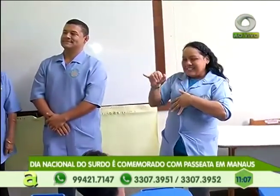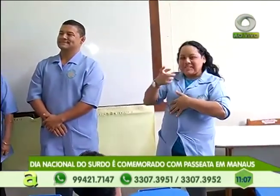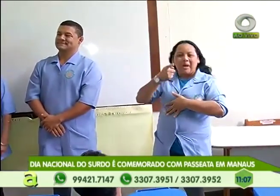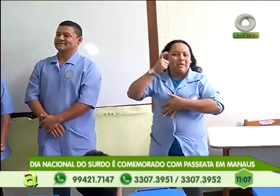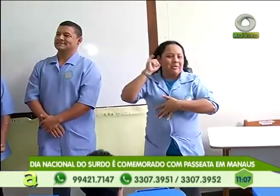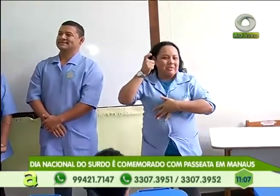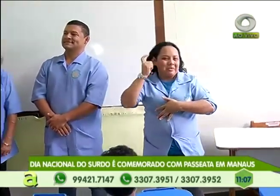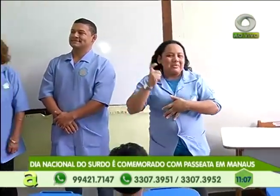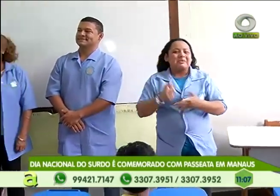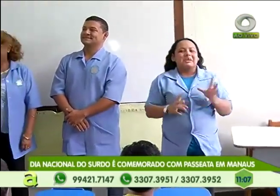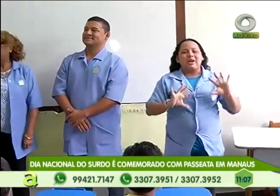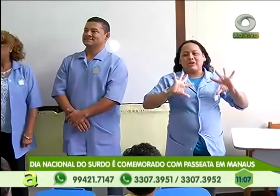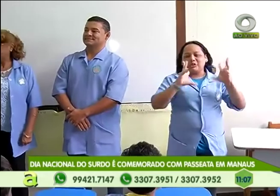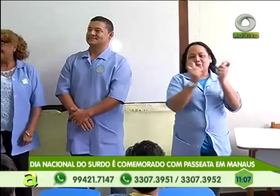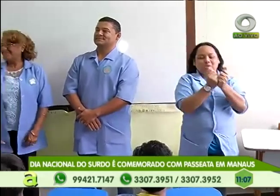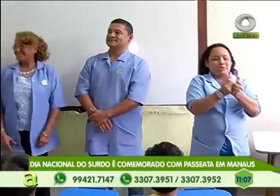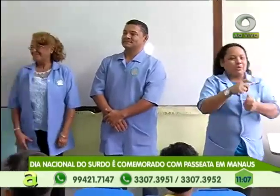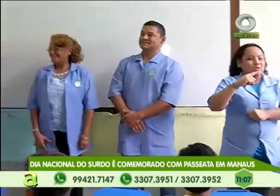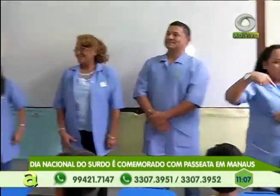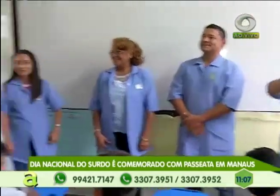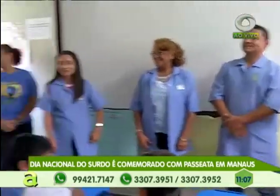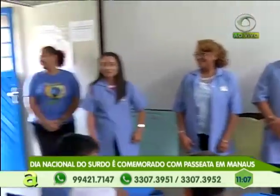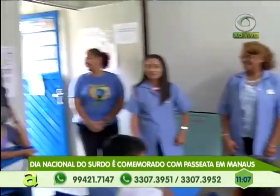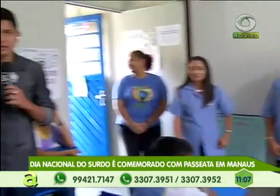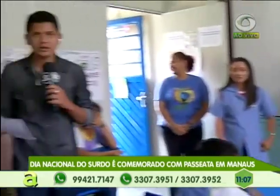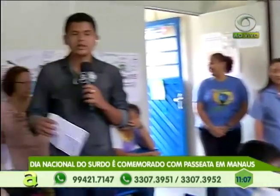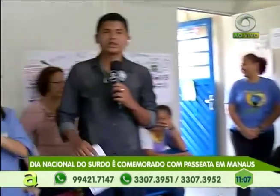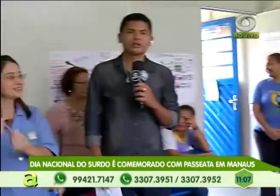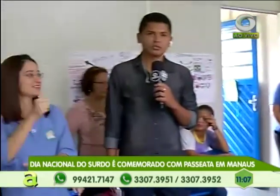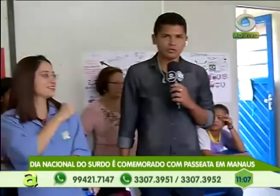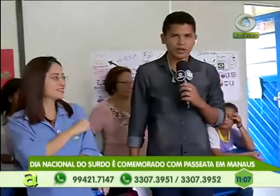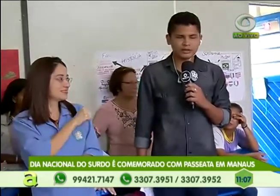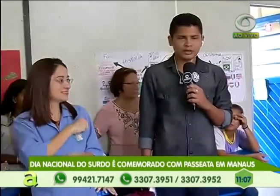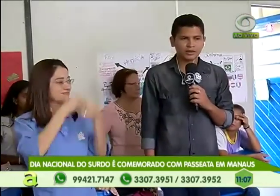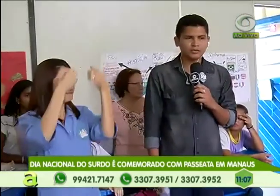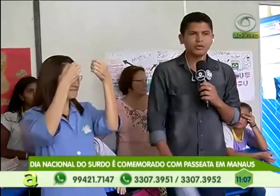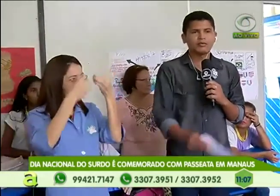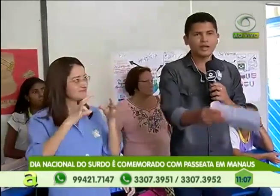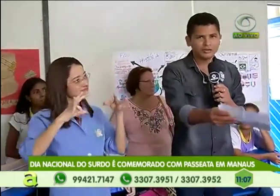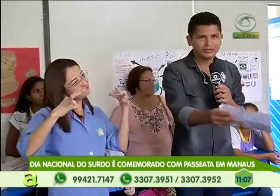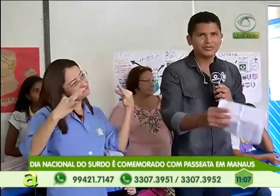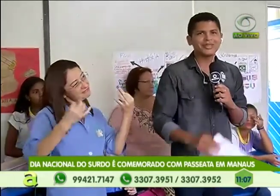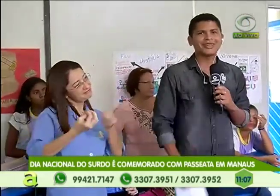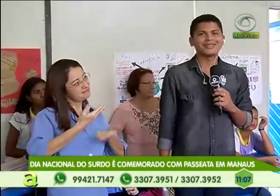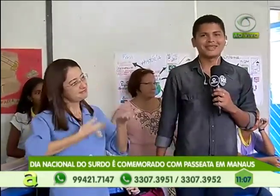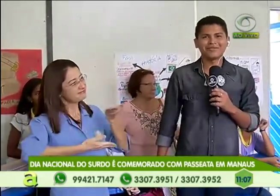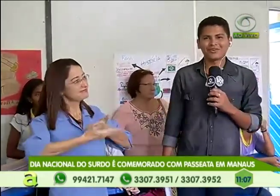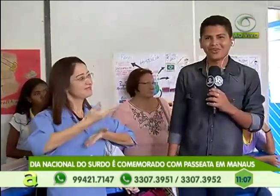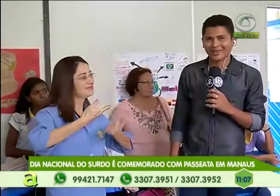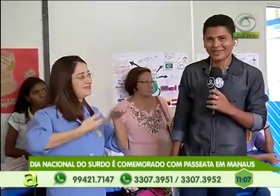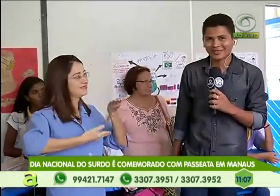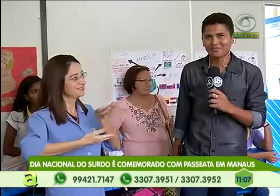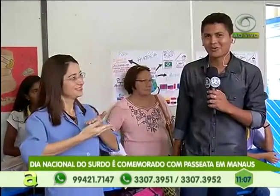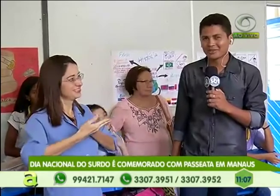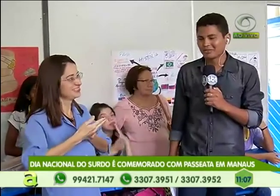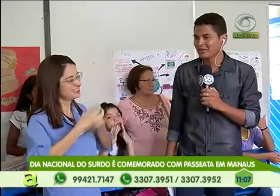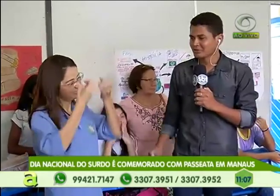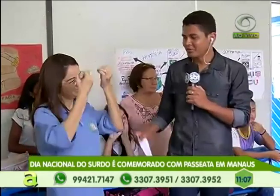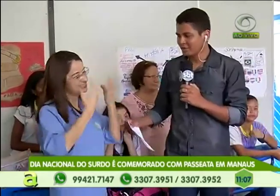intérprete, que todos os alunos estão sabendo aqui o que nós estamos conversando, falando sobre eles, fofocando aqui um pouquinho sobre